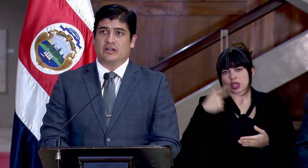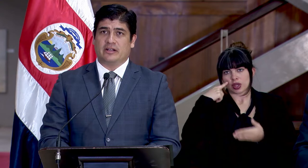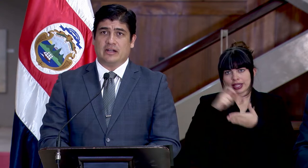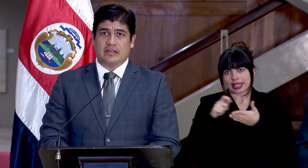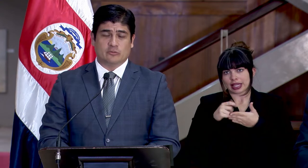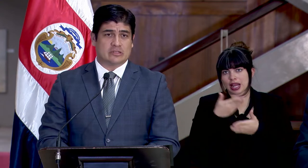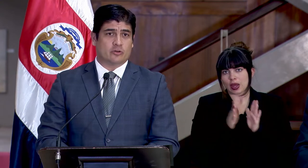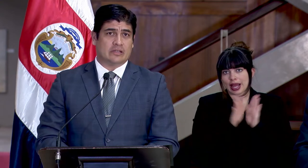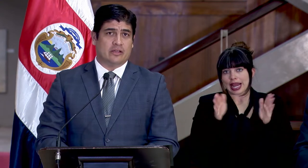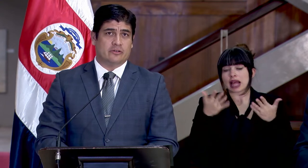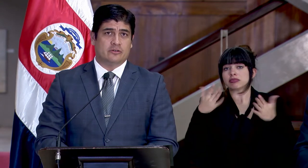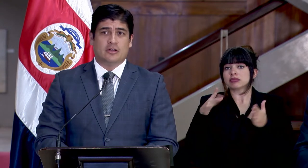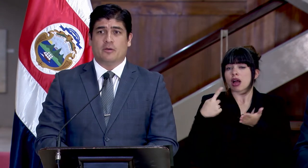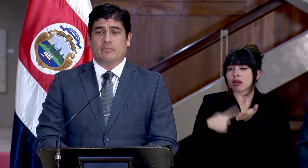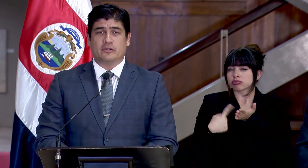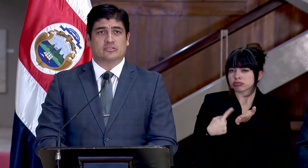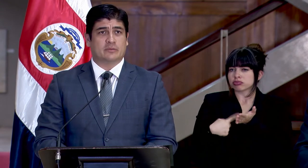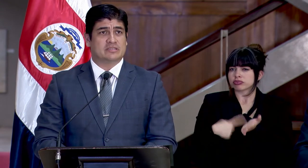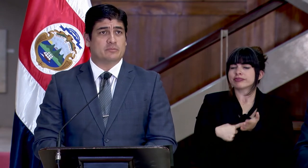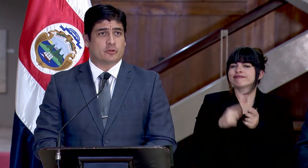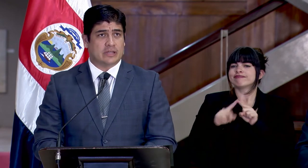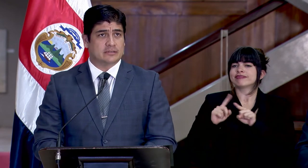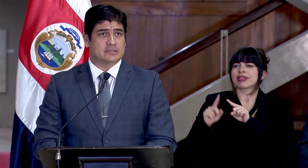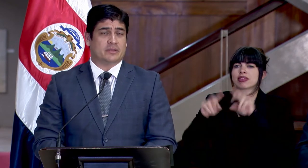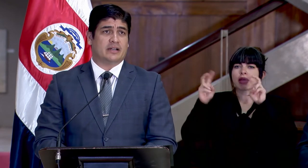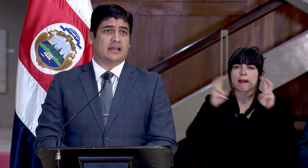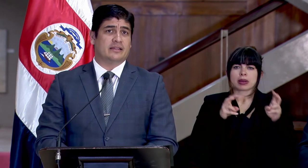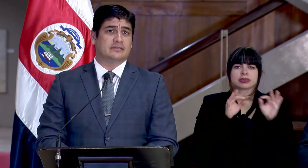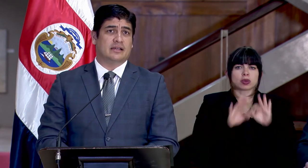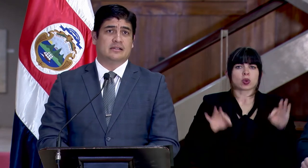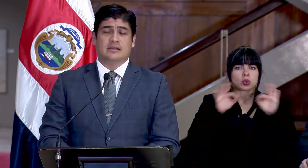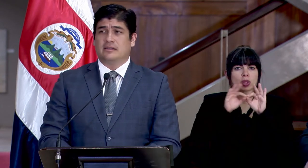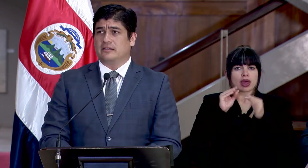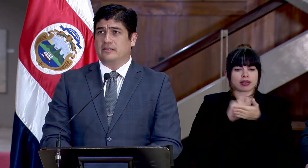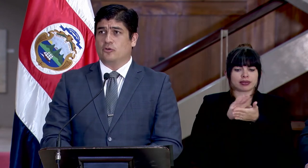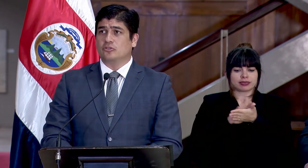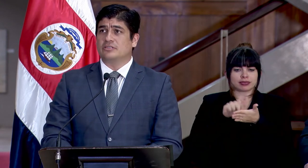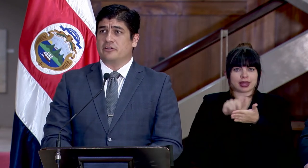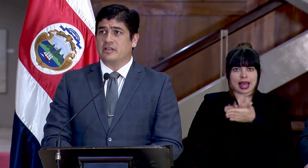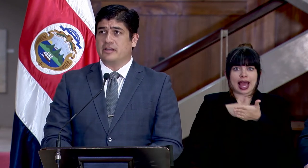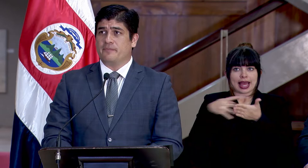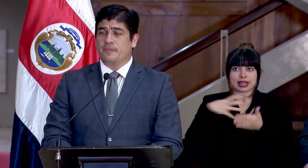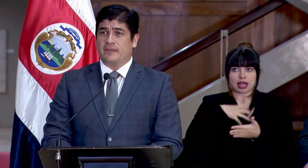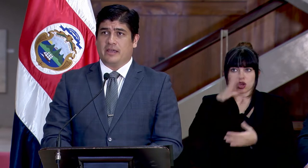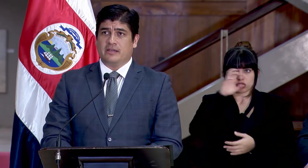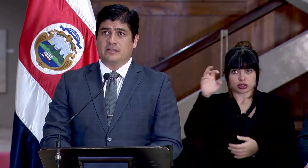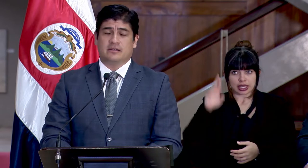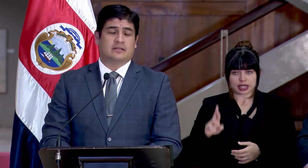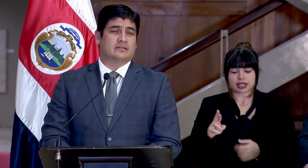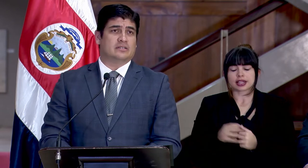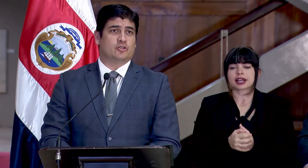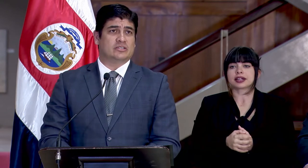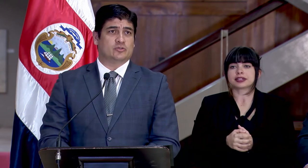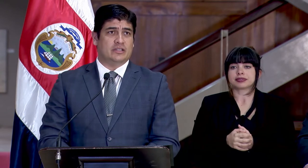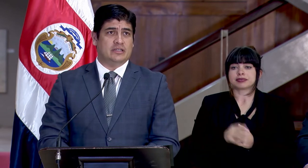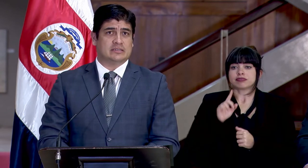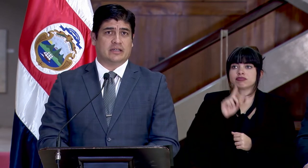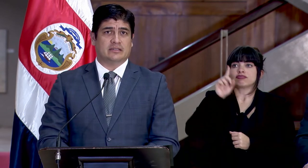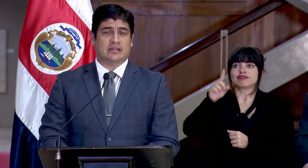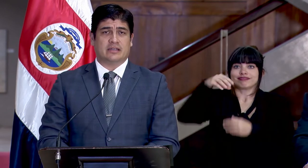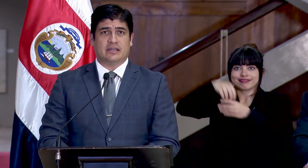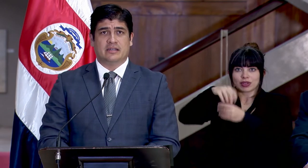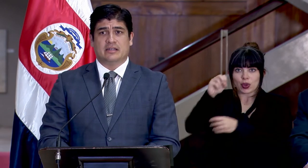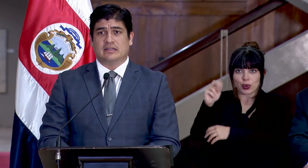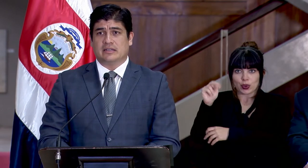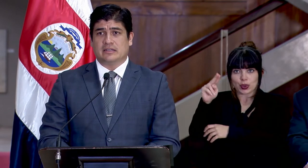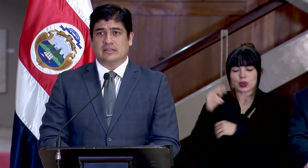secretario general, y hemos abordado varios temas importantes para la agenda de Costa Rica en Naciones Unidas,